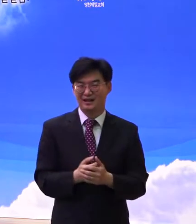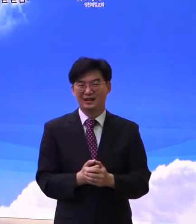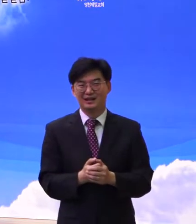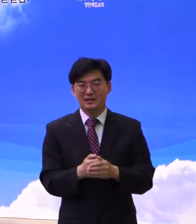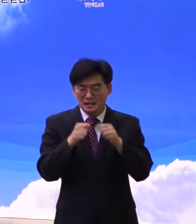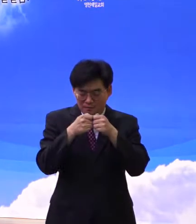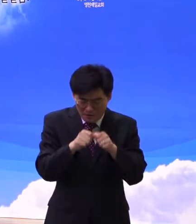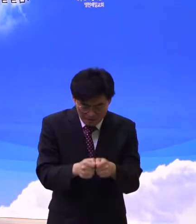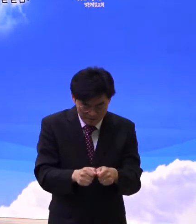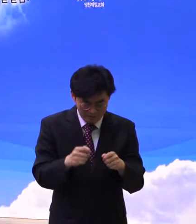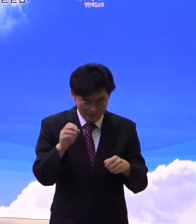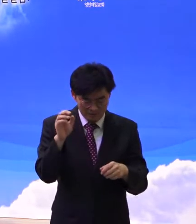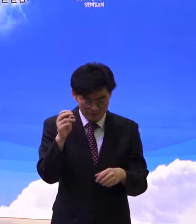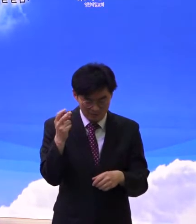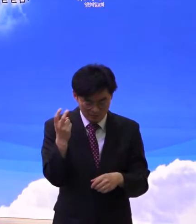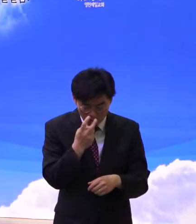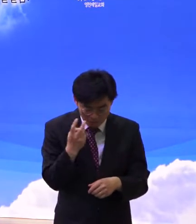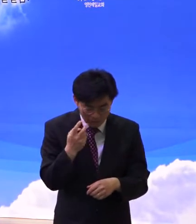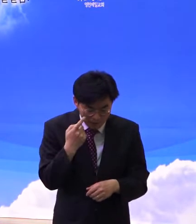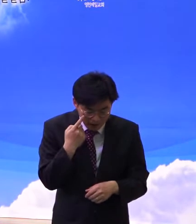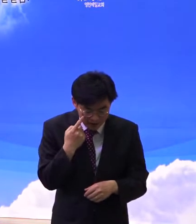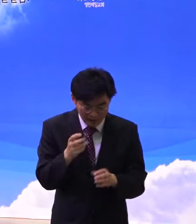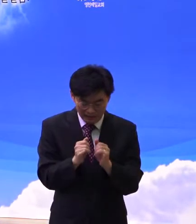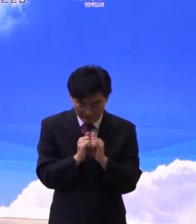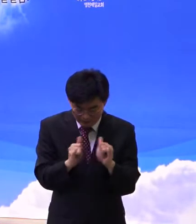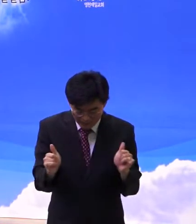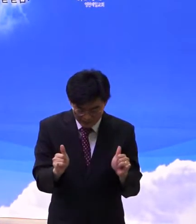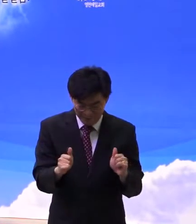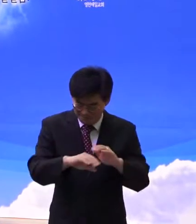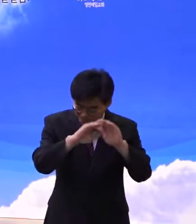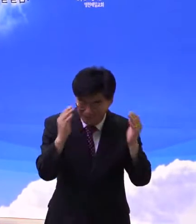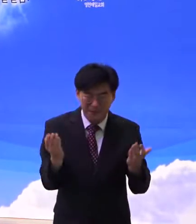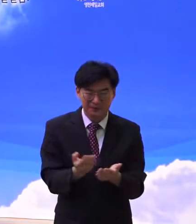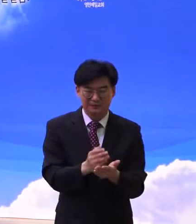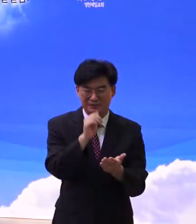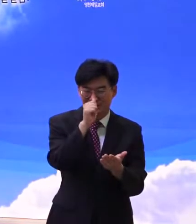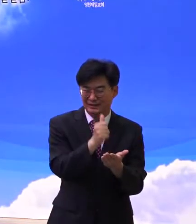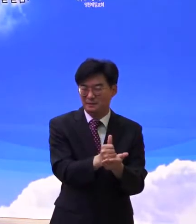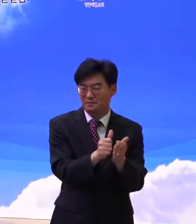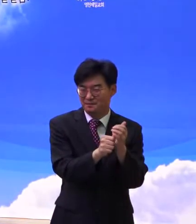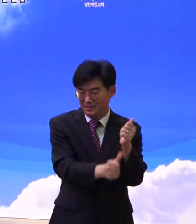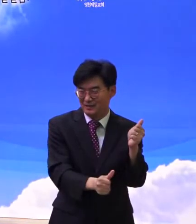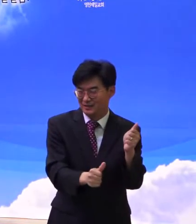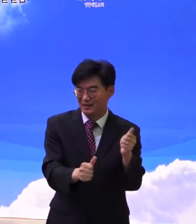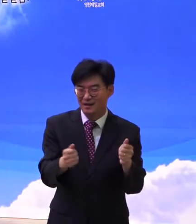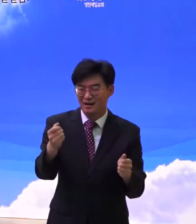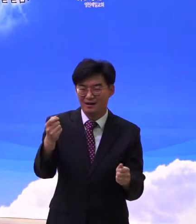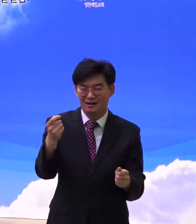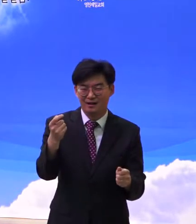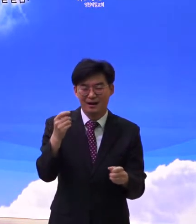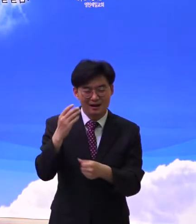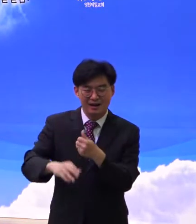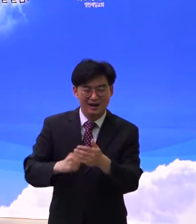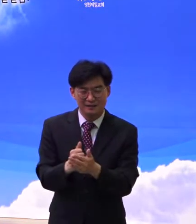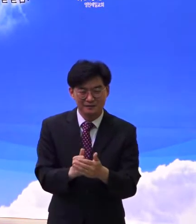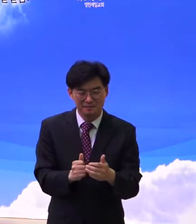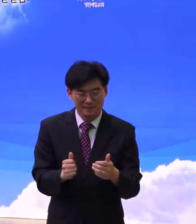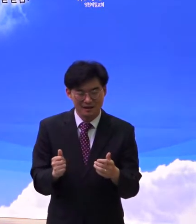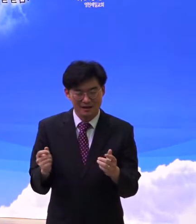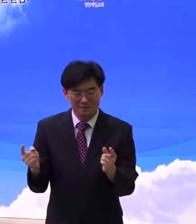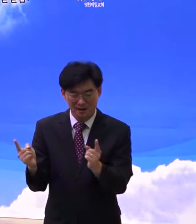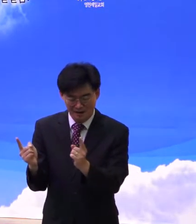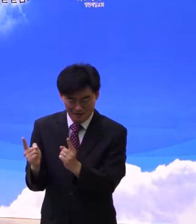보면 그럴 만한 사람이 한 사람도 없습니다. 우리는 그다지 지혜롭지도 못합니다. 고민은